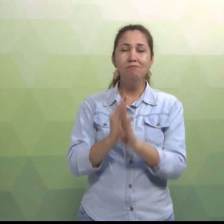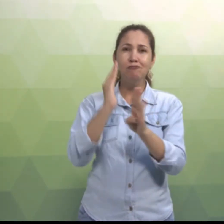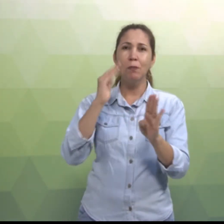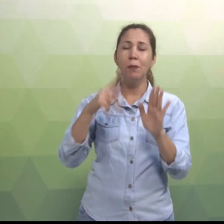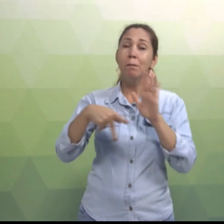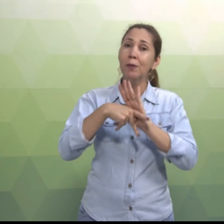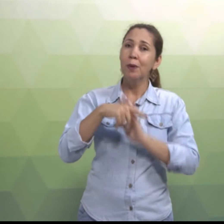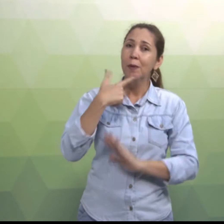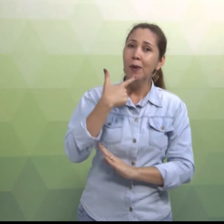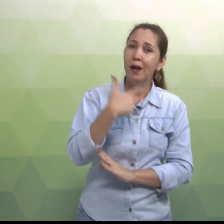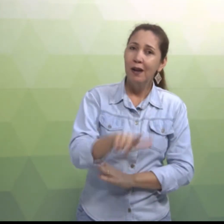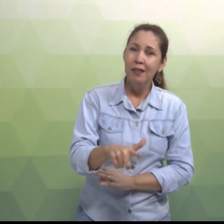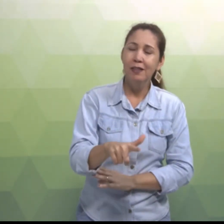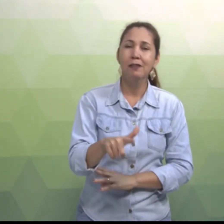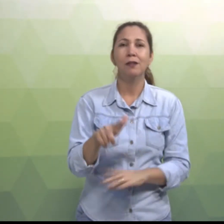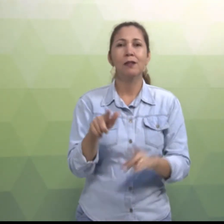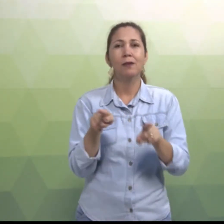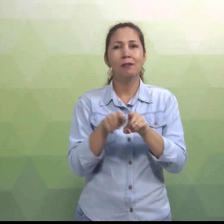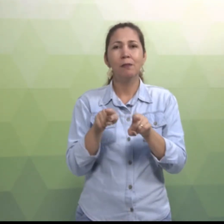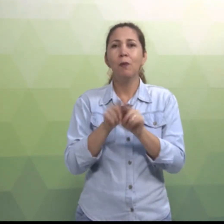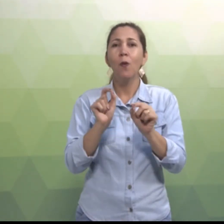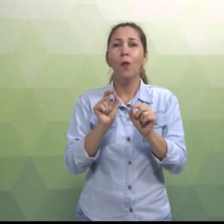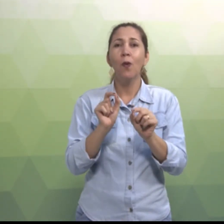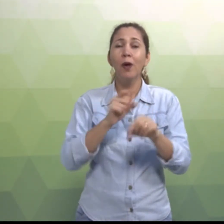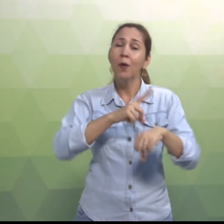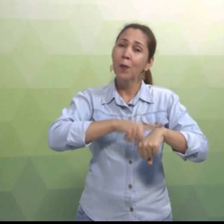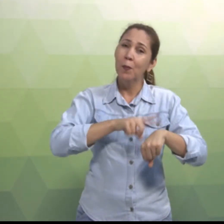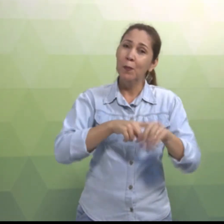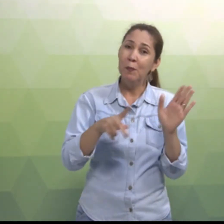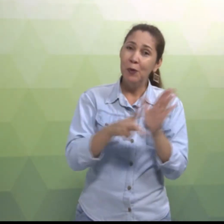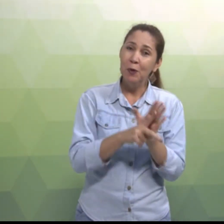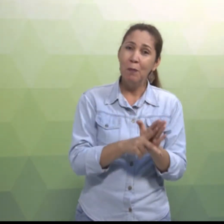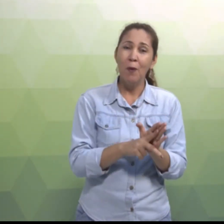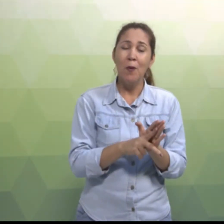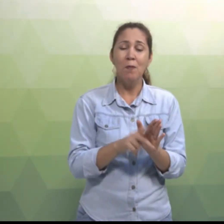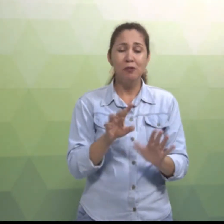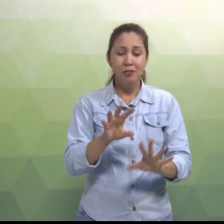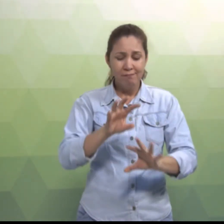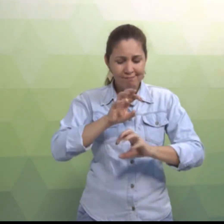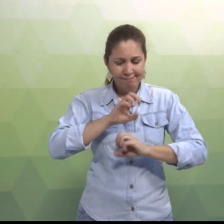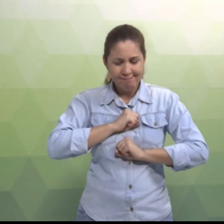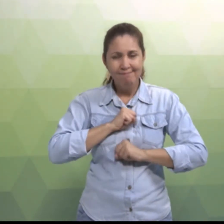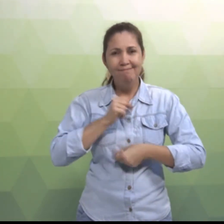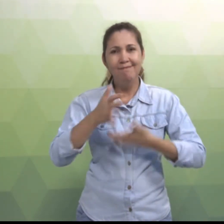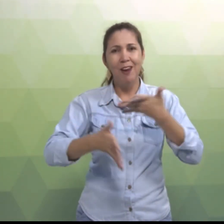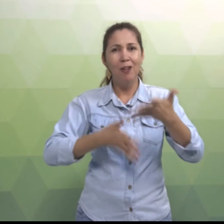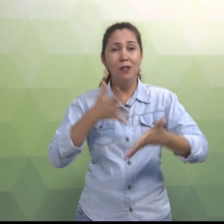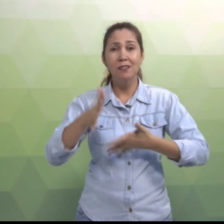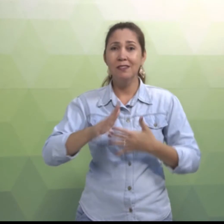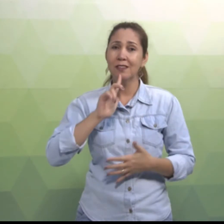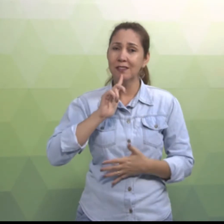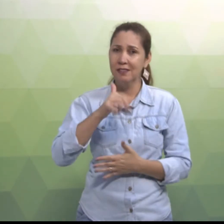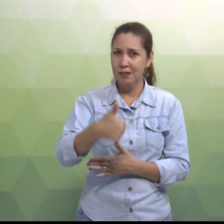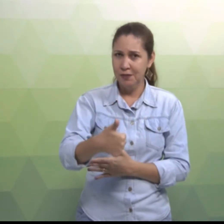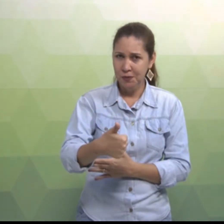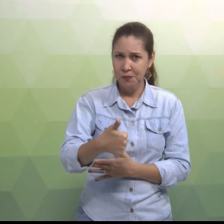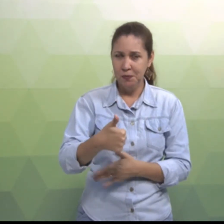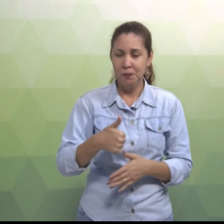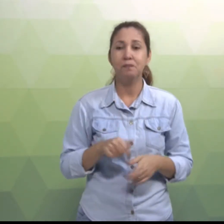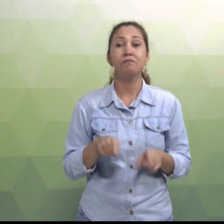se descobre como surdo, descobre a língua, descobre a identidade. Então, é o momento próprio da aquisição da língua de